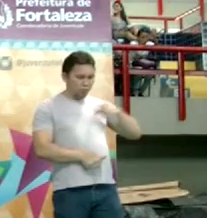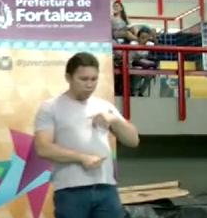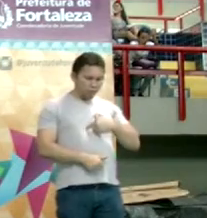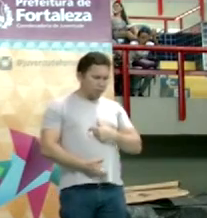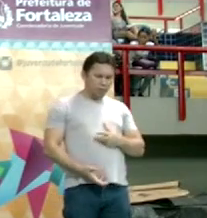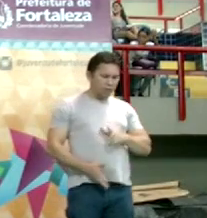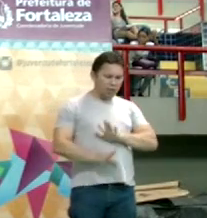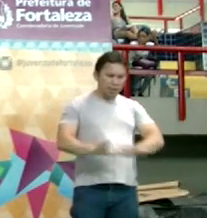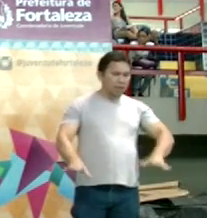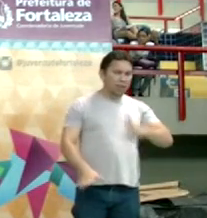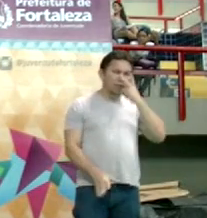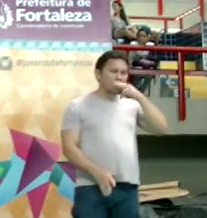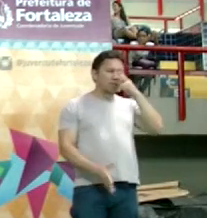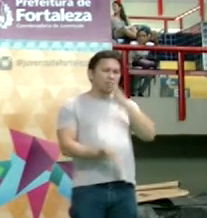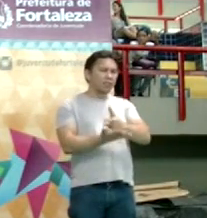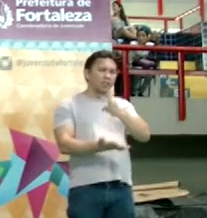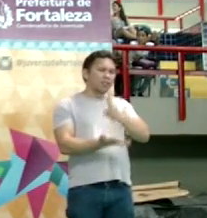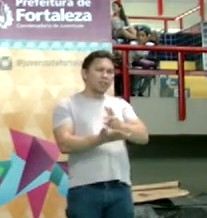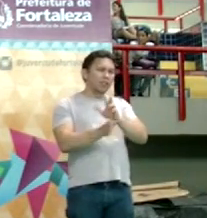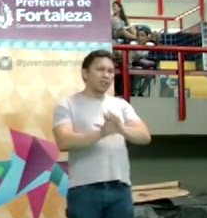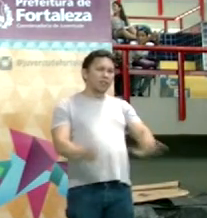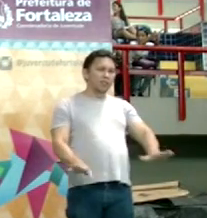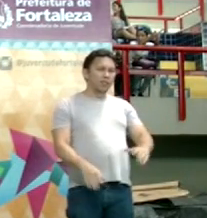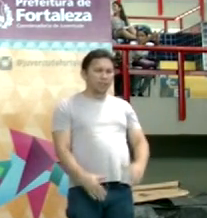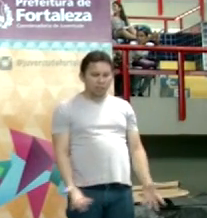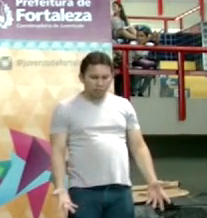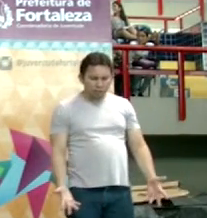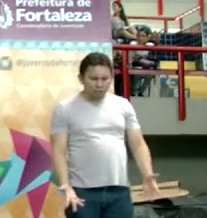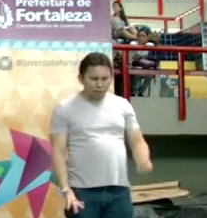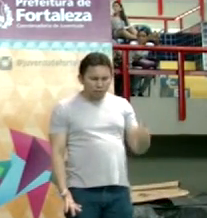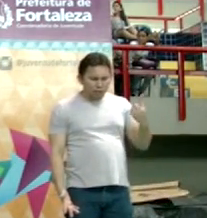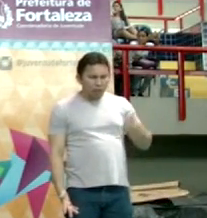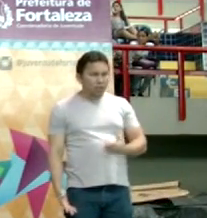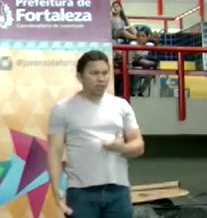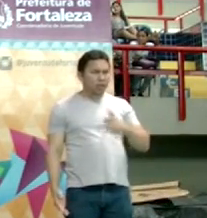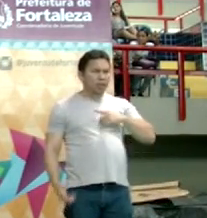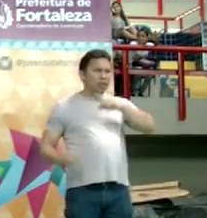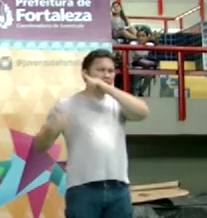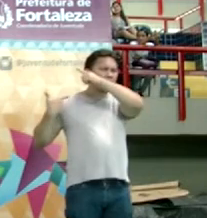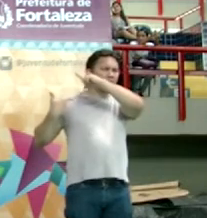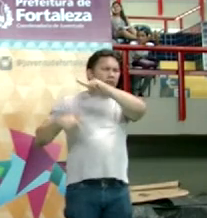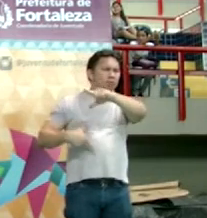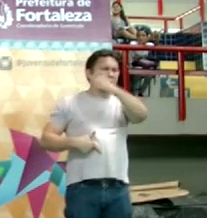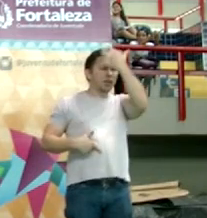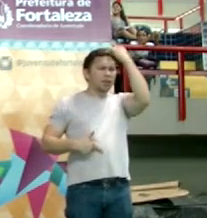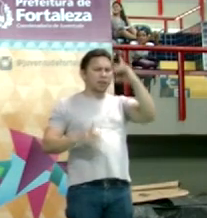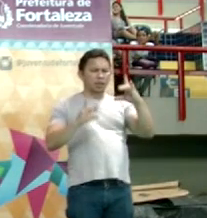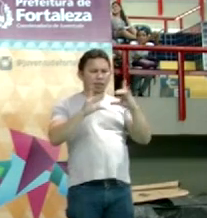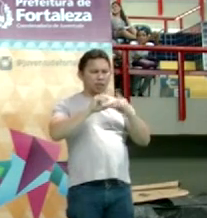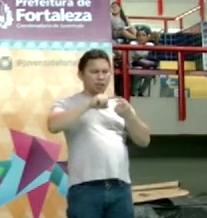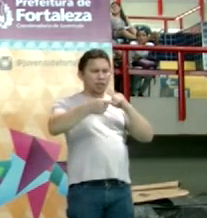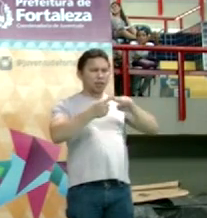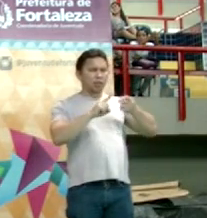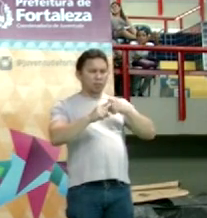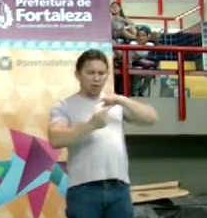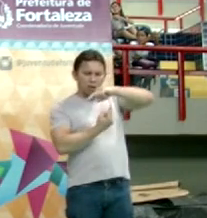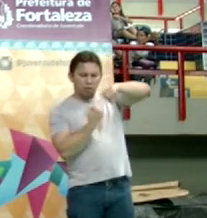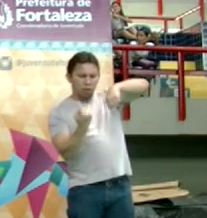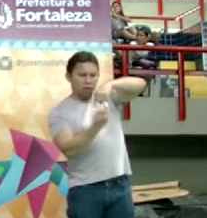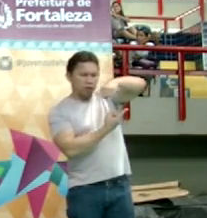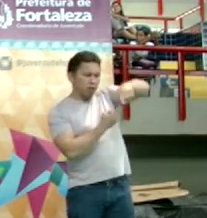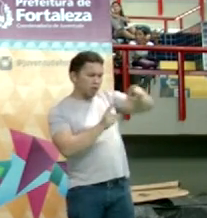do jeito que sempre foi. Erciliano, mas os caras usavam uma técnica da época da Idade Média, que era rotação de cultura,